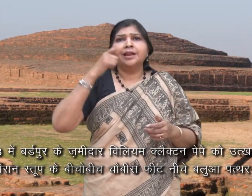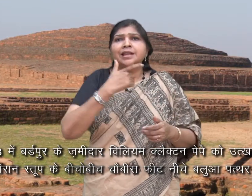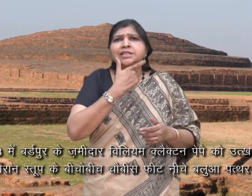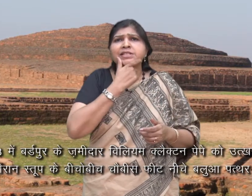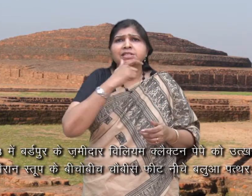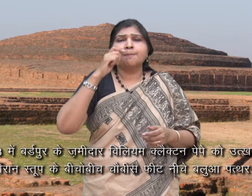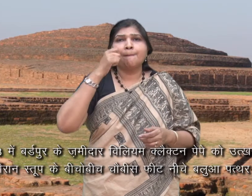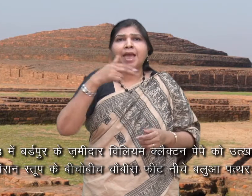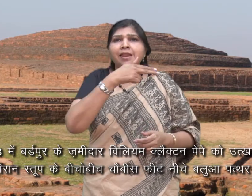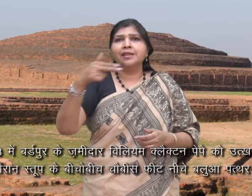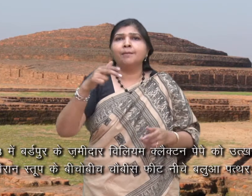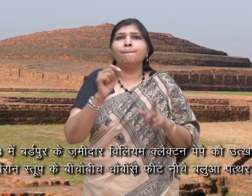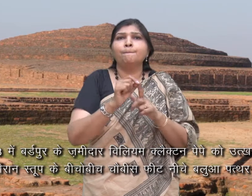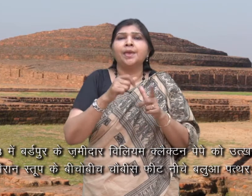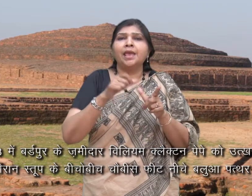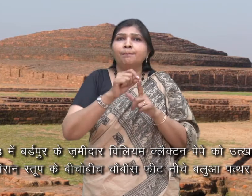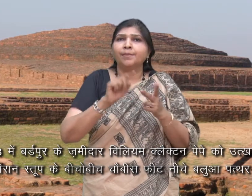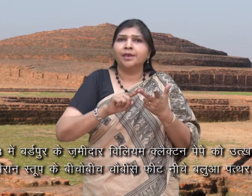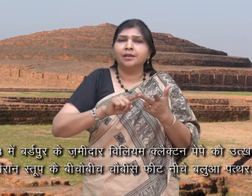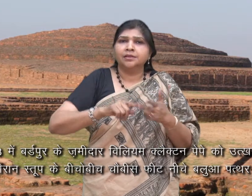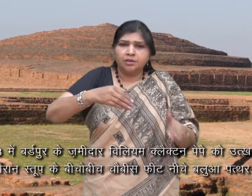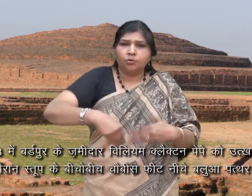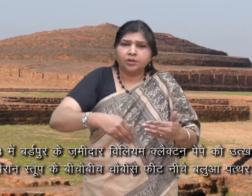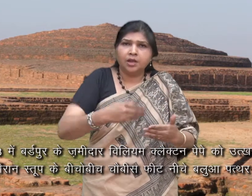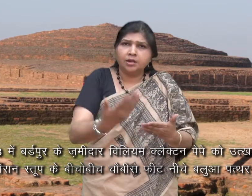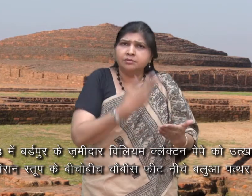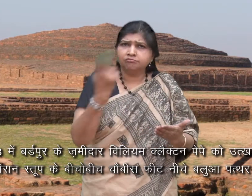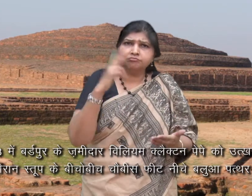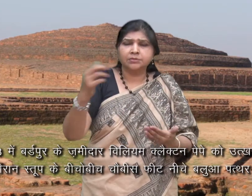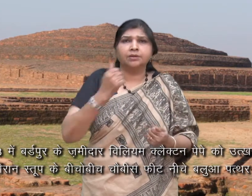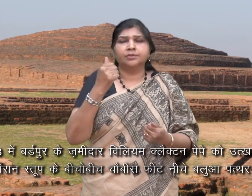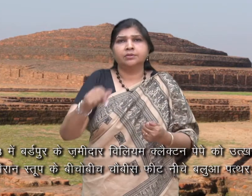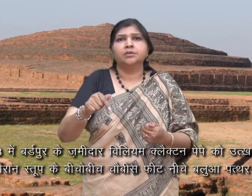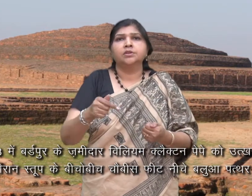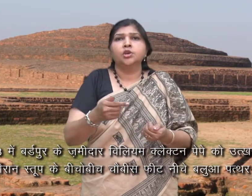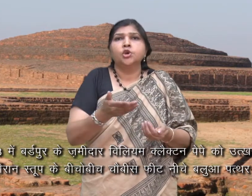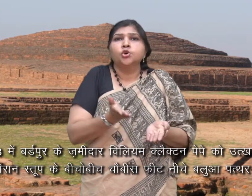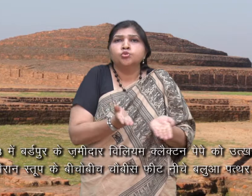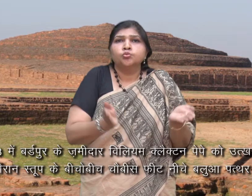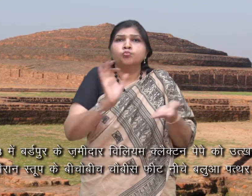बीच 24 फीट नीचे बलुआ पत्थर का एक ढक्कन युक्त चौकोर बॉक्स मिला।